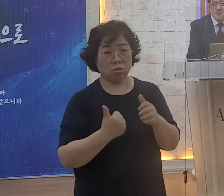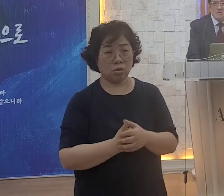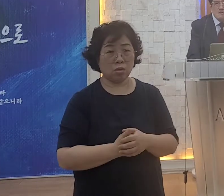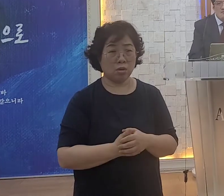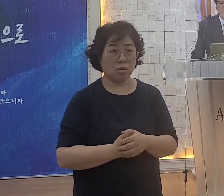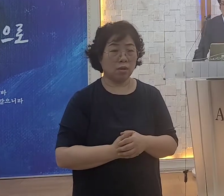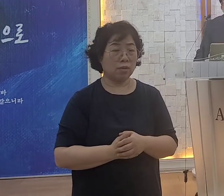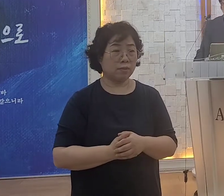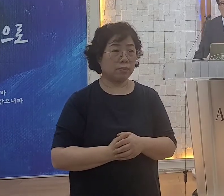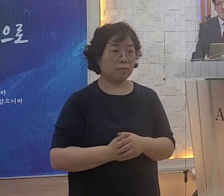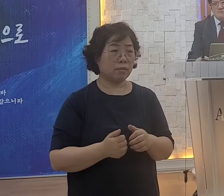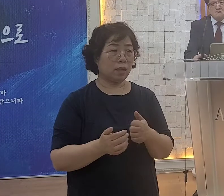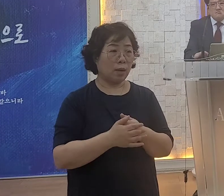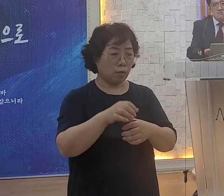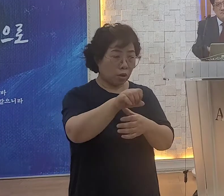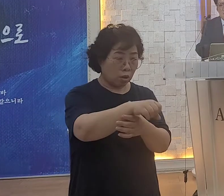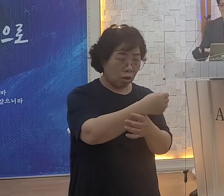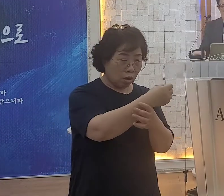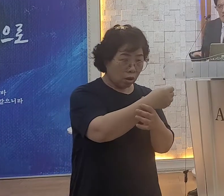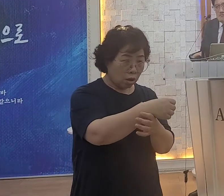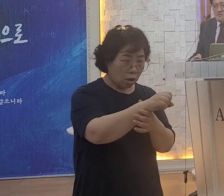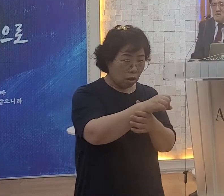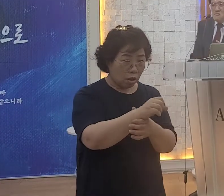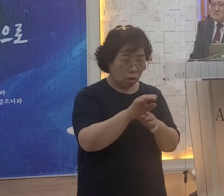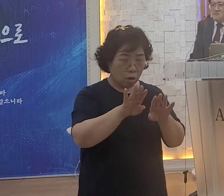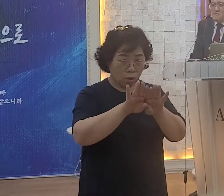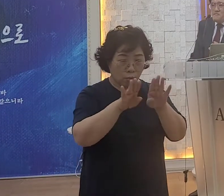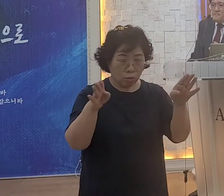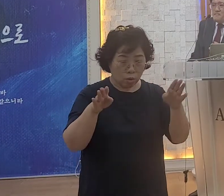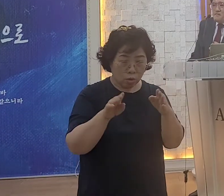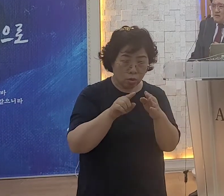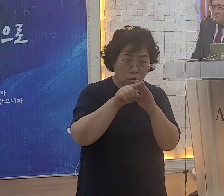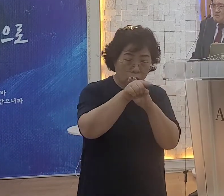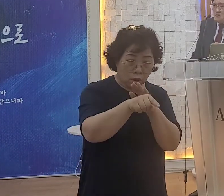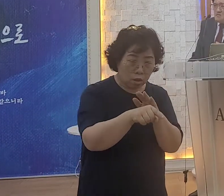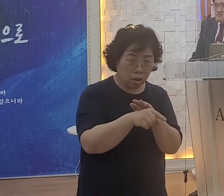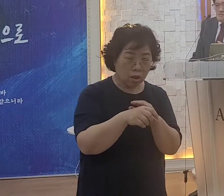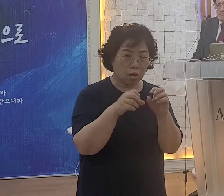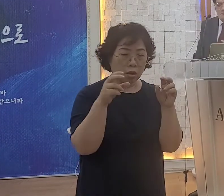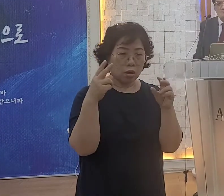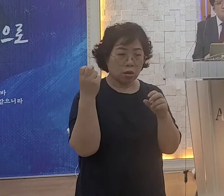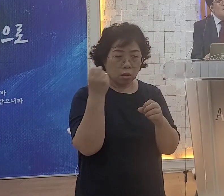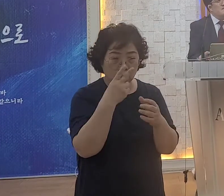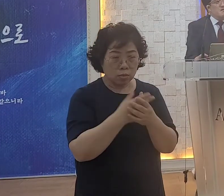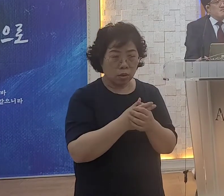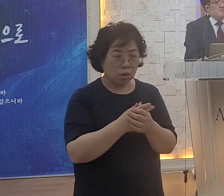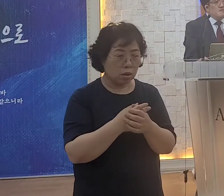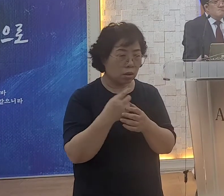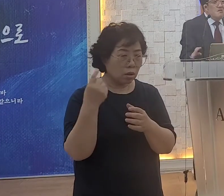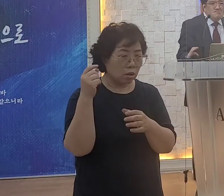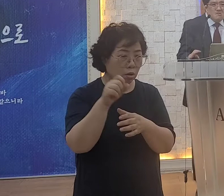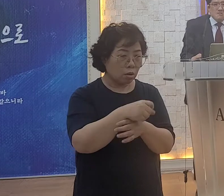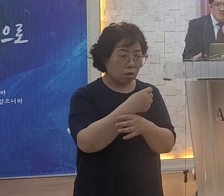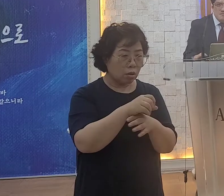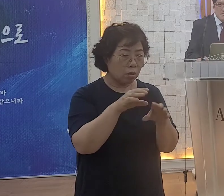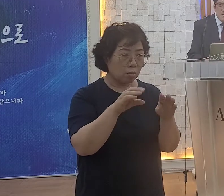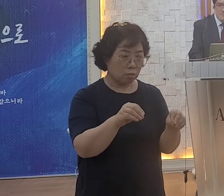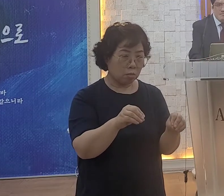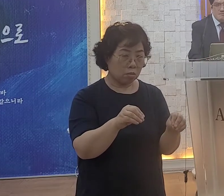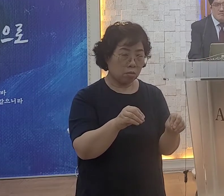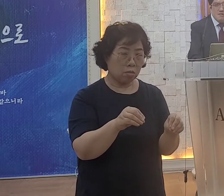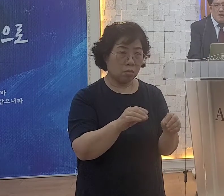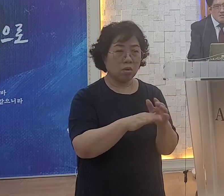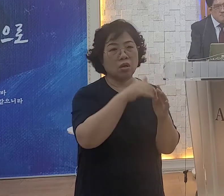그래서, 딸랑딸랑하고 이제 속죄소 문을 열고 들어갔는데, 갑자기 소리가 안 나요. 우리는